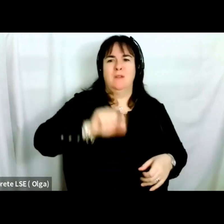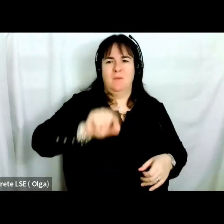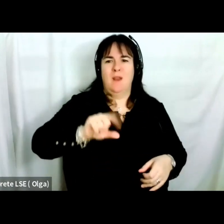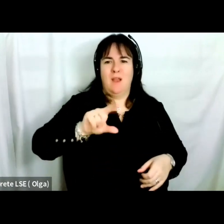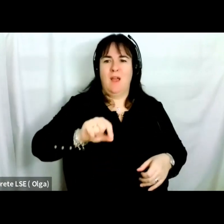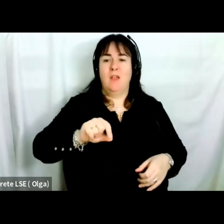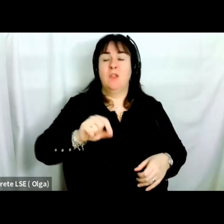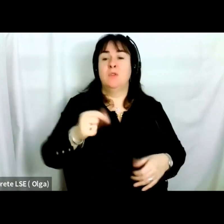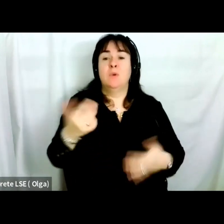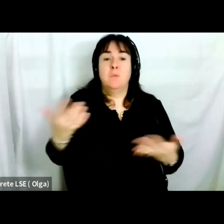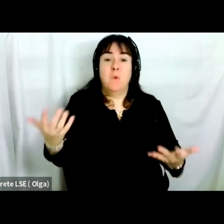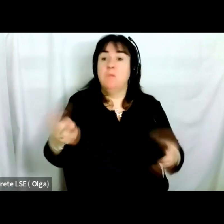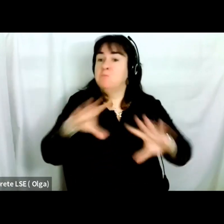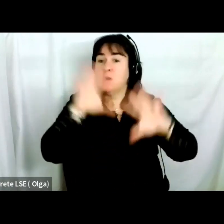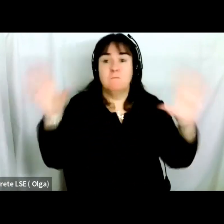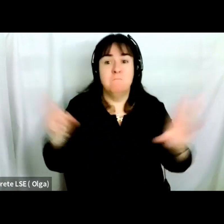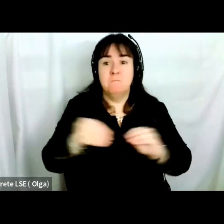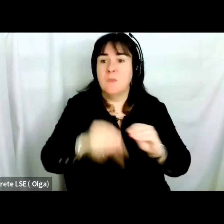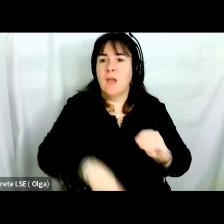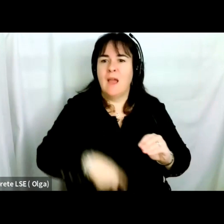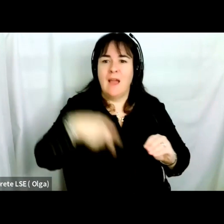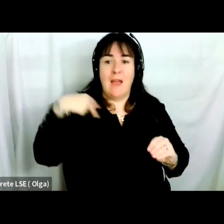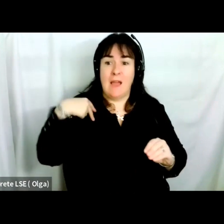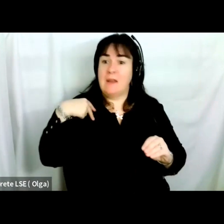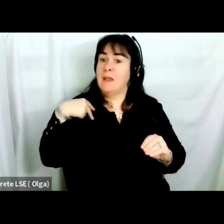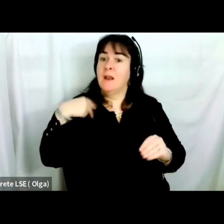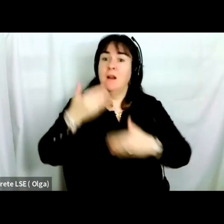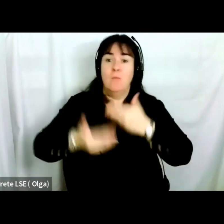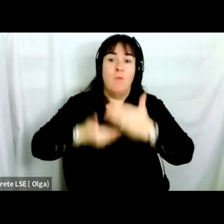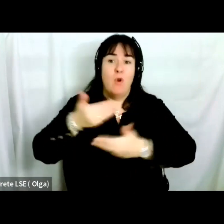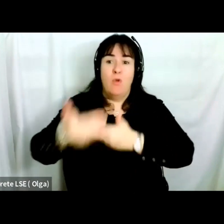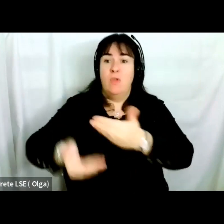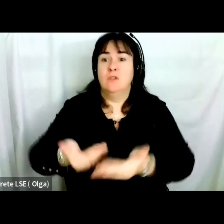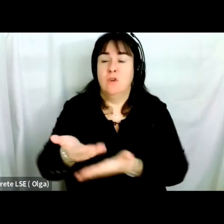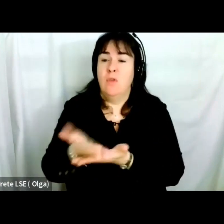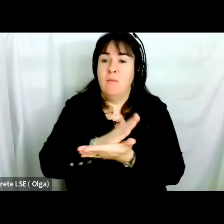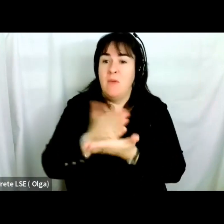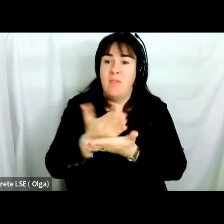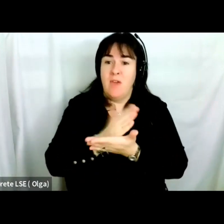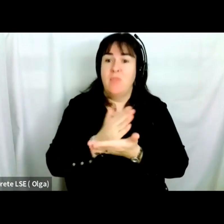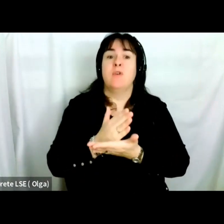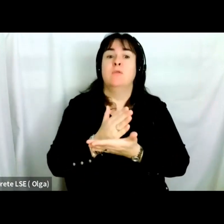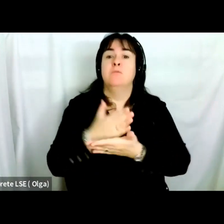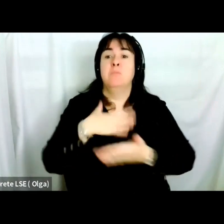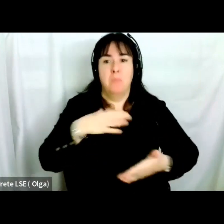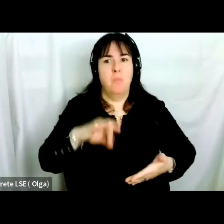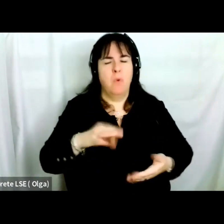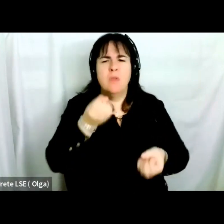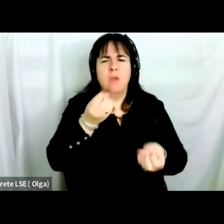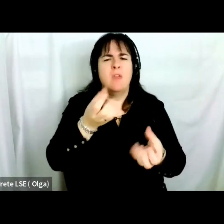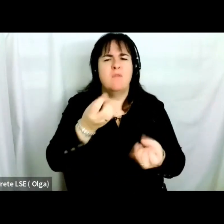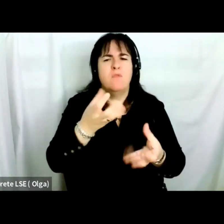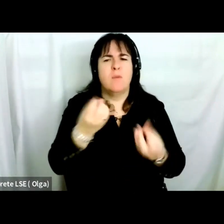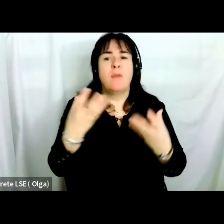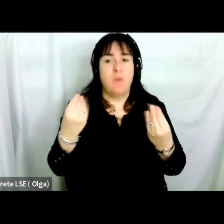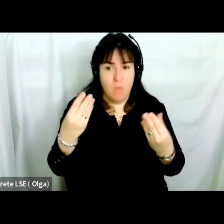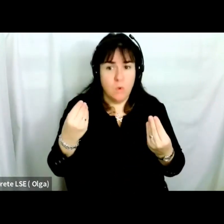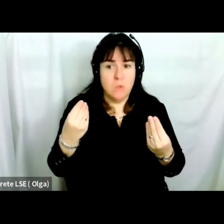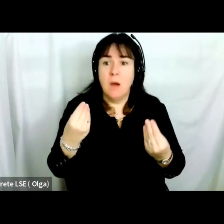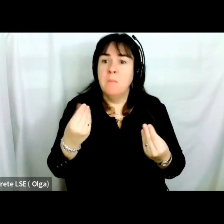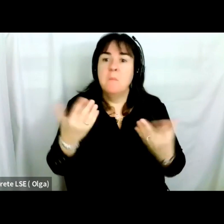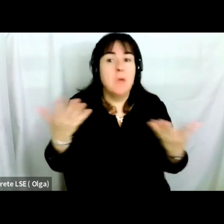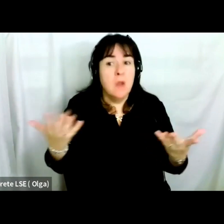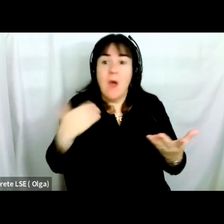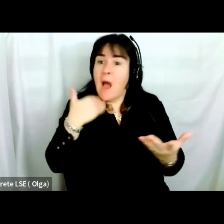un poco en general todo el proceso que se lleva a cabo en mediación. Sé que puede ser mucha información, pero lo dicho, cualquier duda